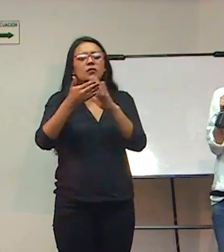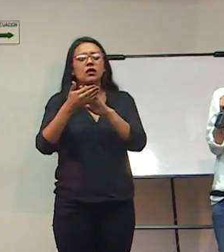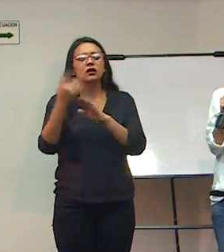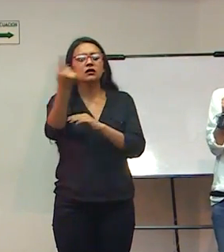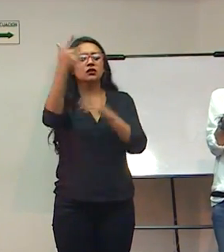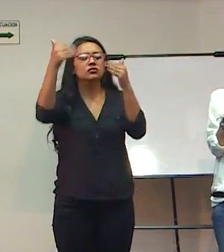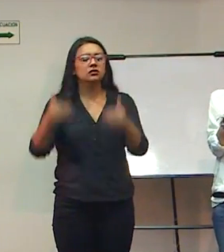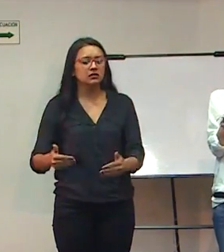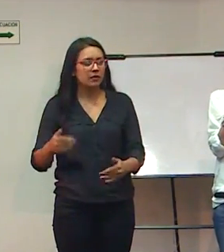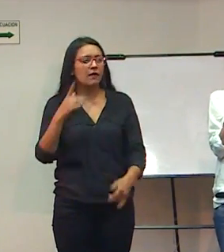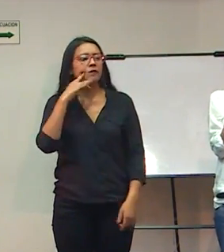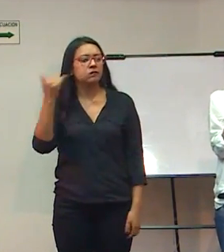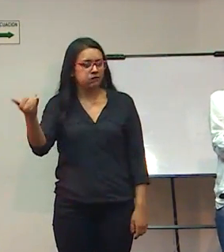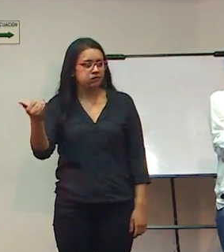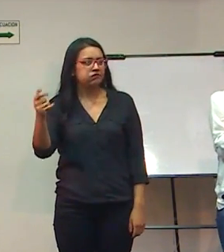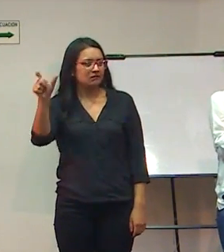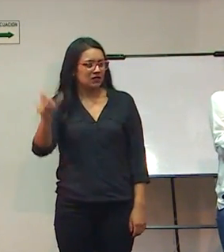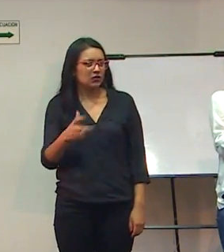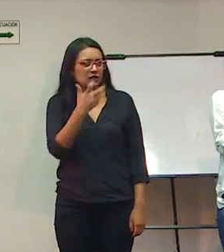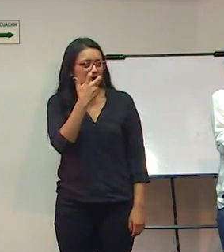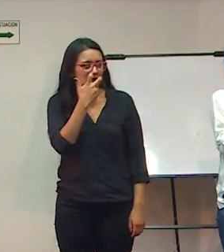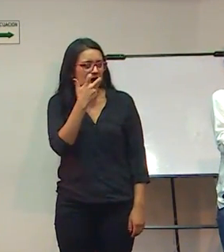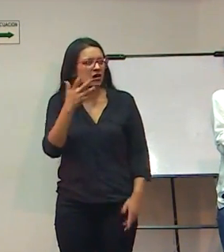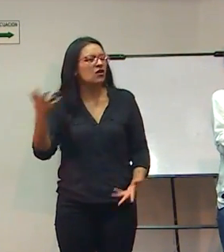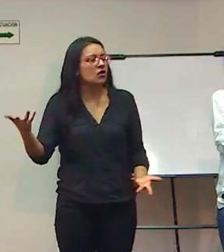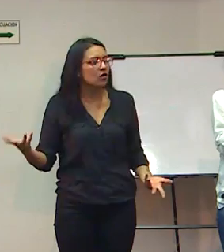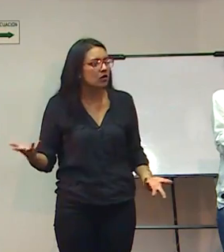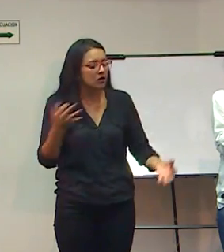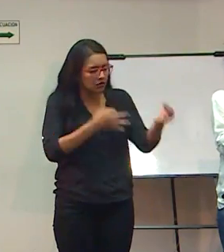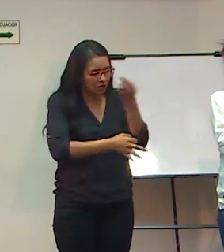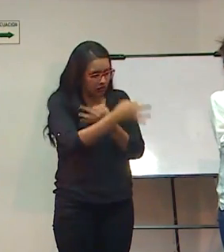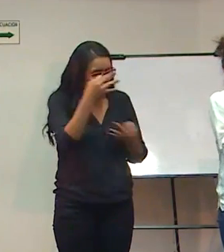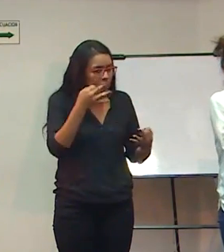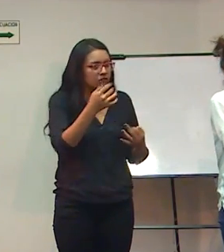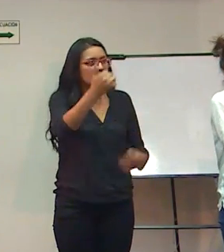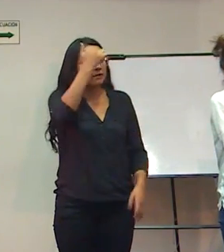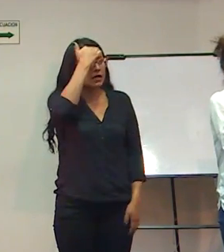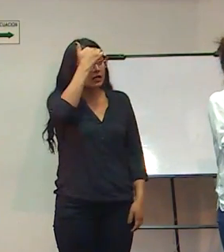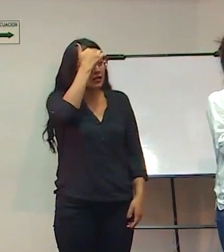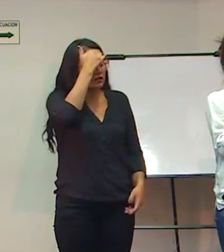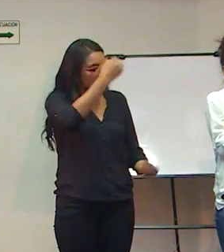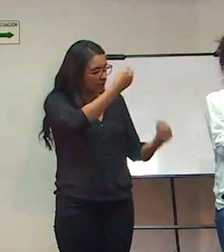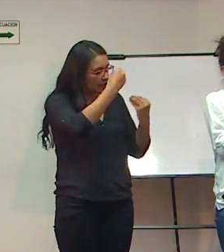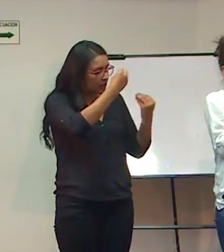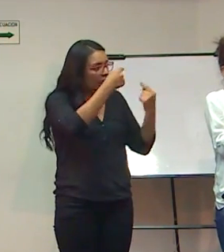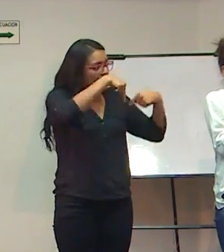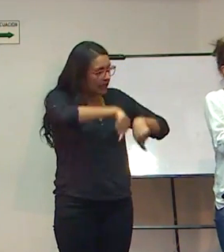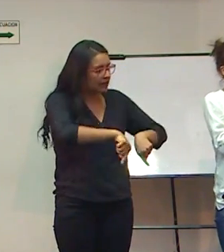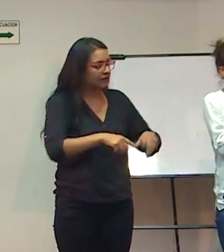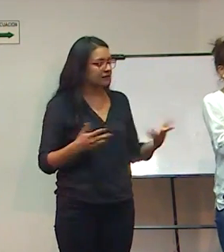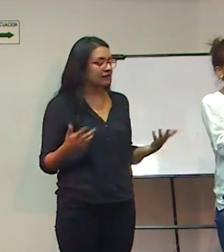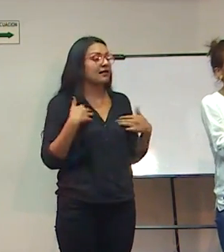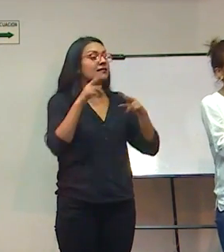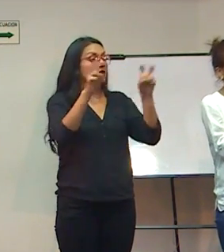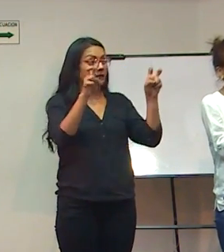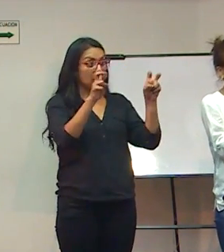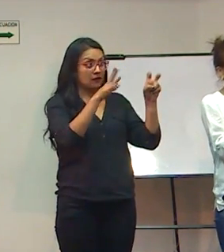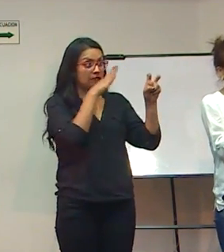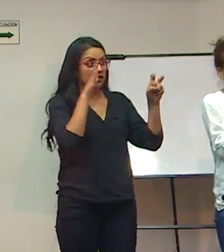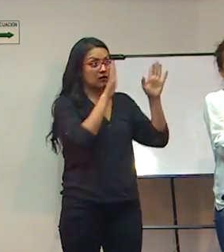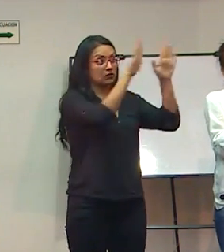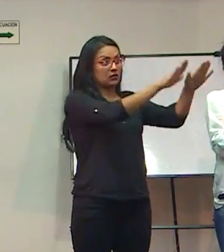visual? Porque también tenemos aquí a Jonathan acompañándonos hoy. ¿O cómo la han vivido los maestros en formación que están aquí? ¿Es un tema del